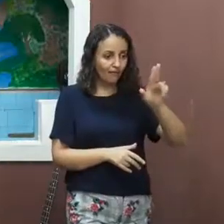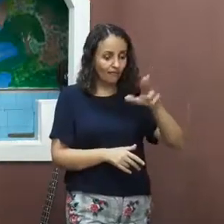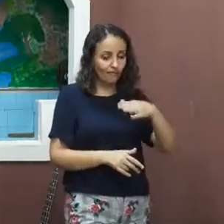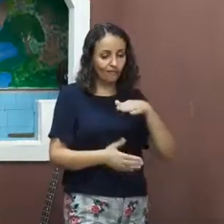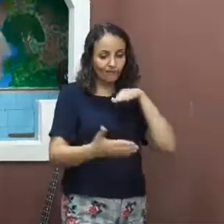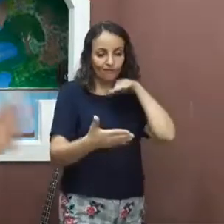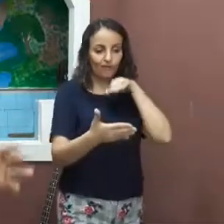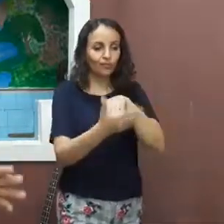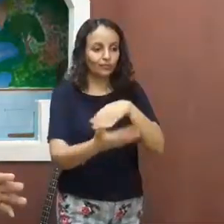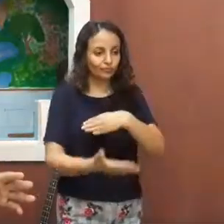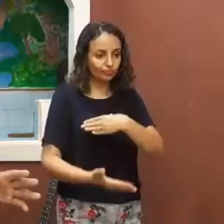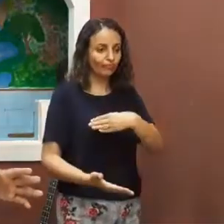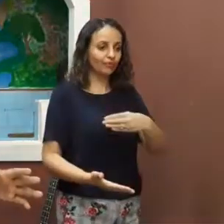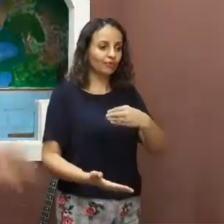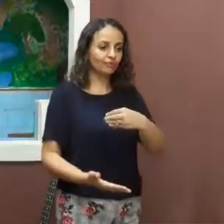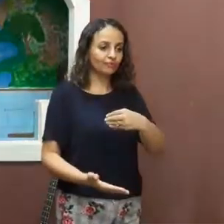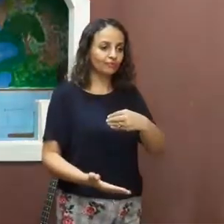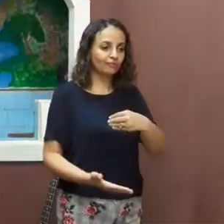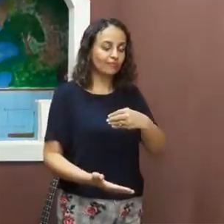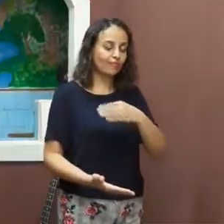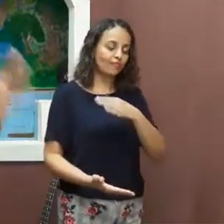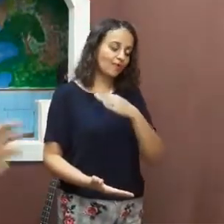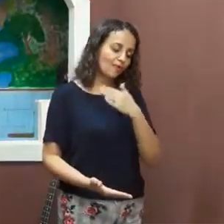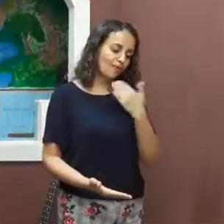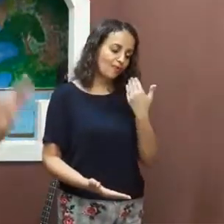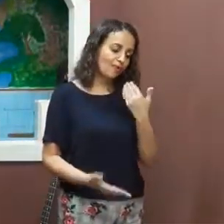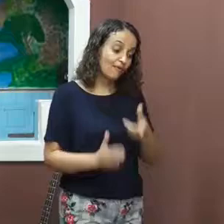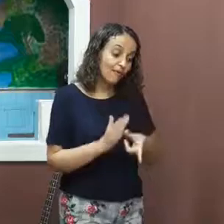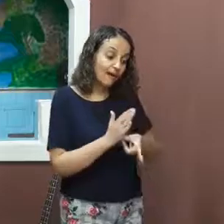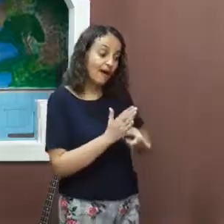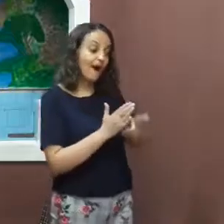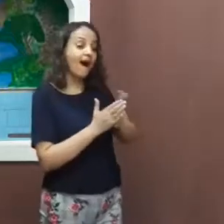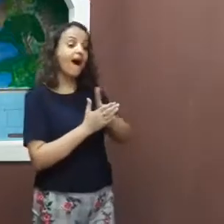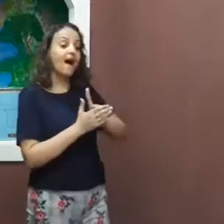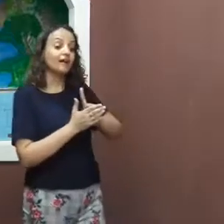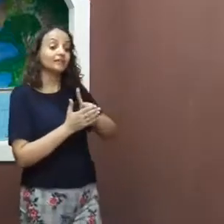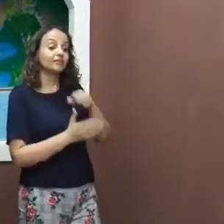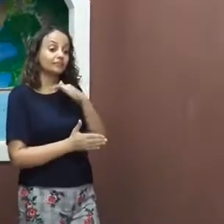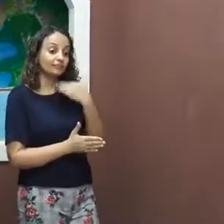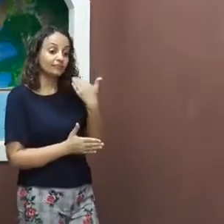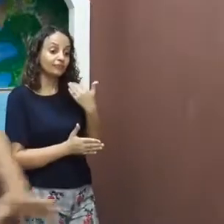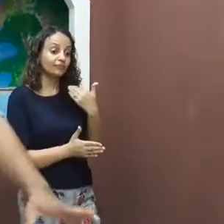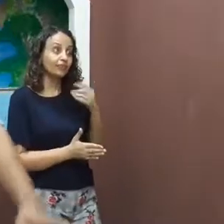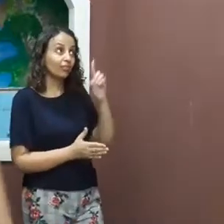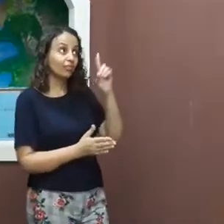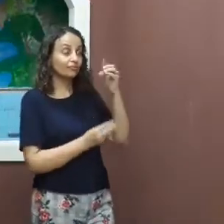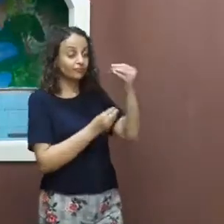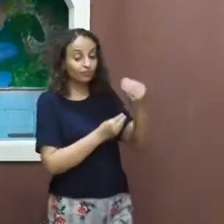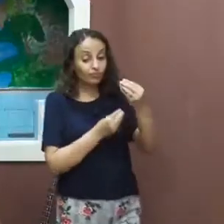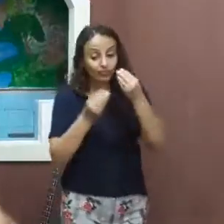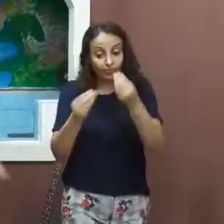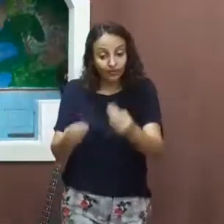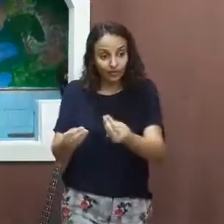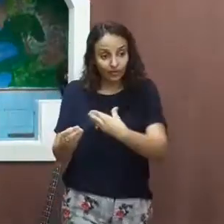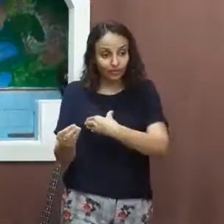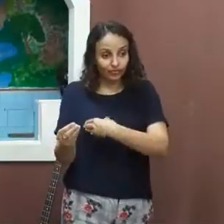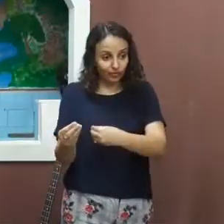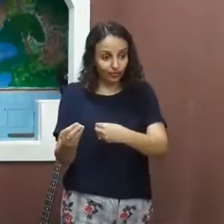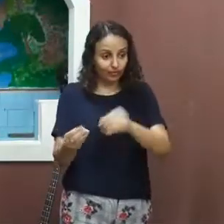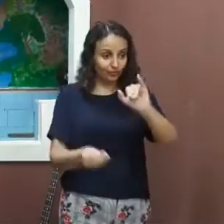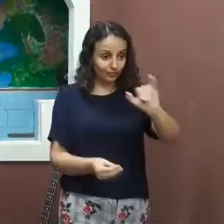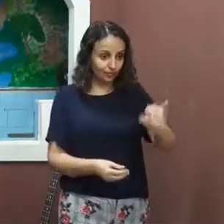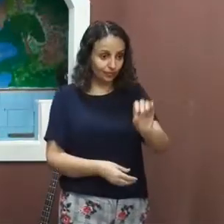ela parte, mas ela teve prazer, ela queria ter filhos, ela teve 2 filhos. O mais novo, e teve